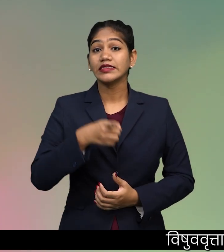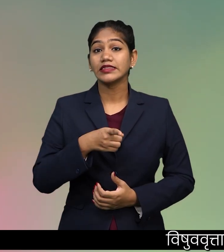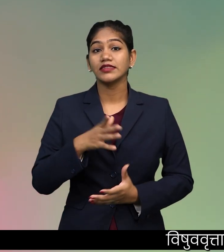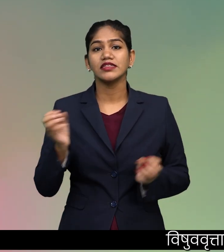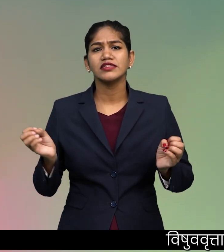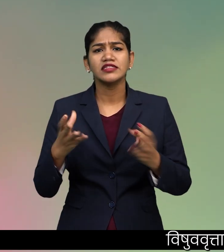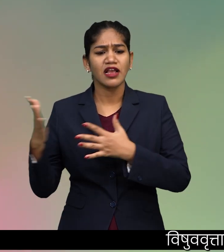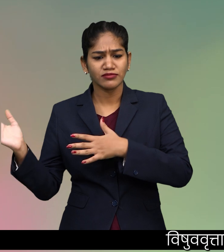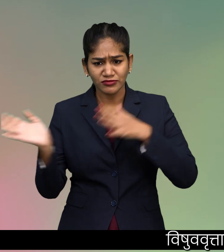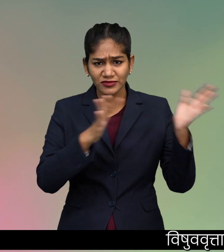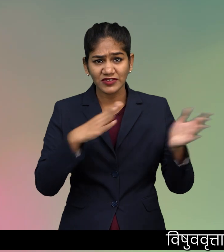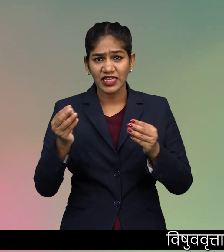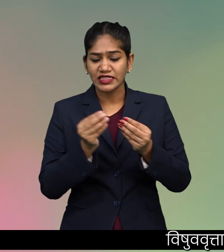विषुववृत्ताजवळ उगम पावणारा